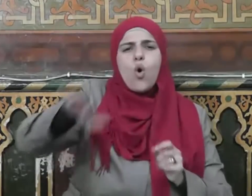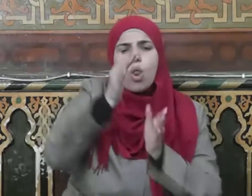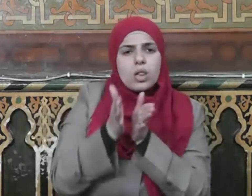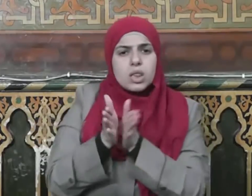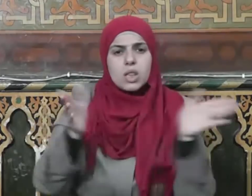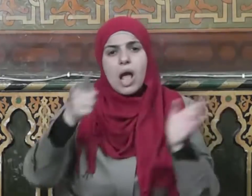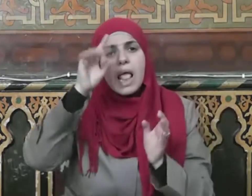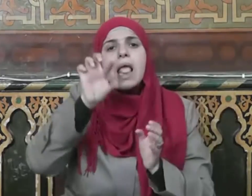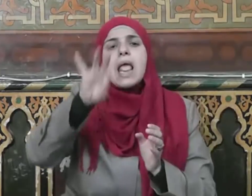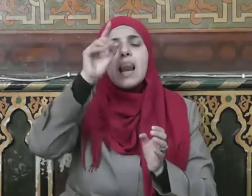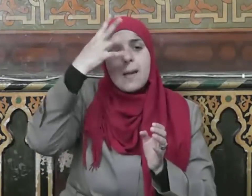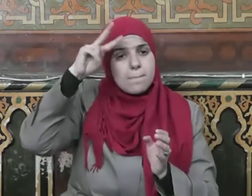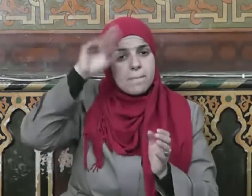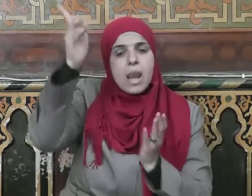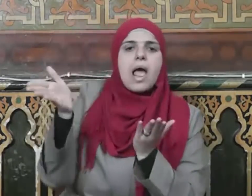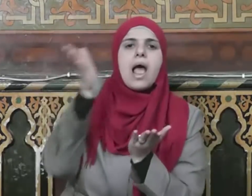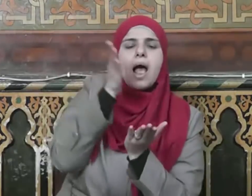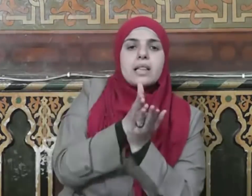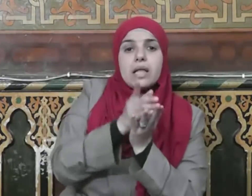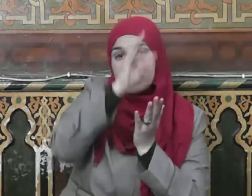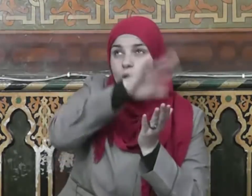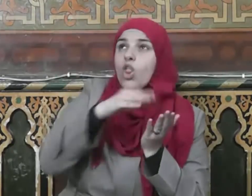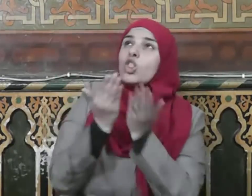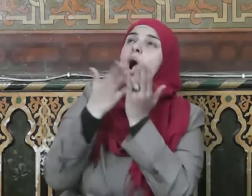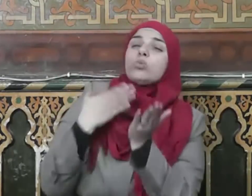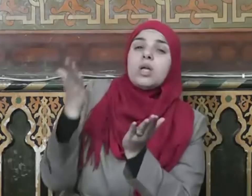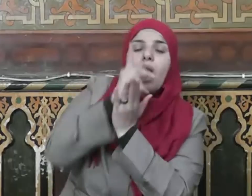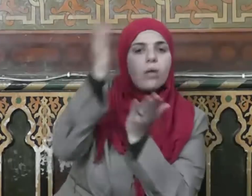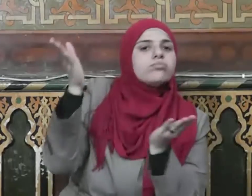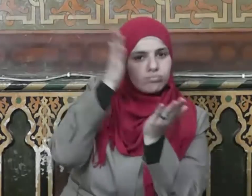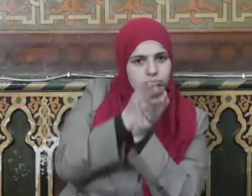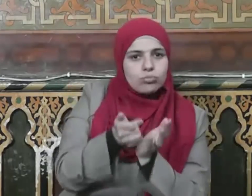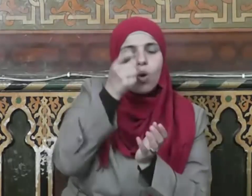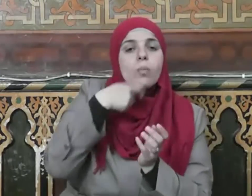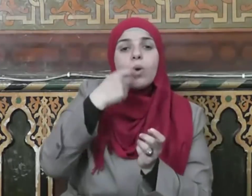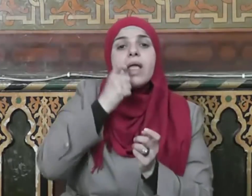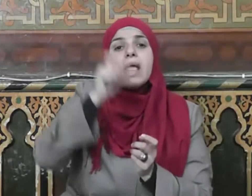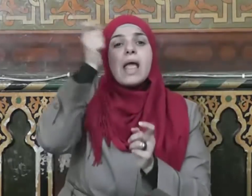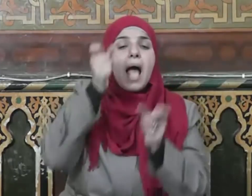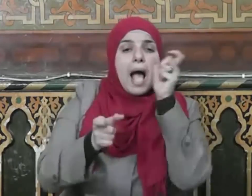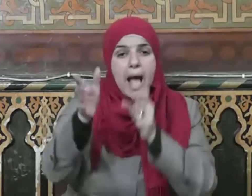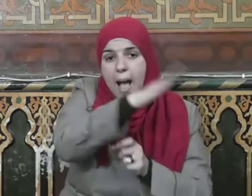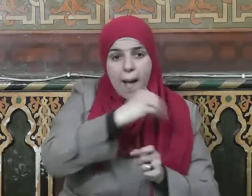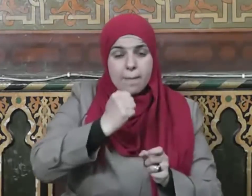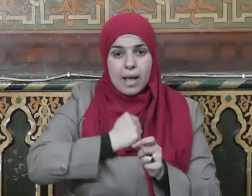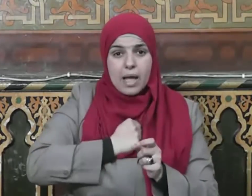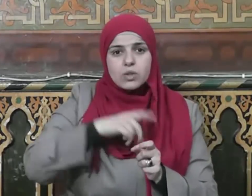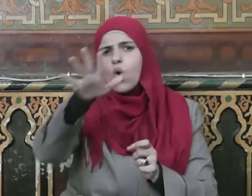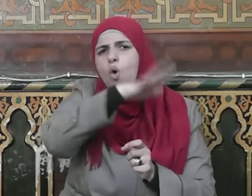هديته فاستهدوني أهدكم، يا عبادي كلكم جائع إلا من